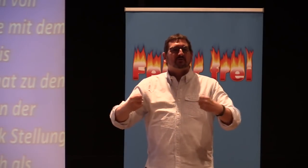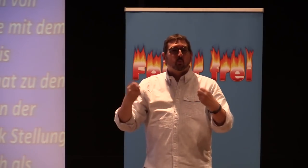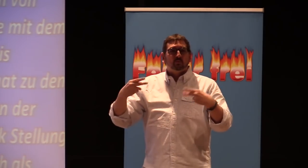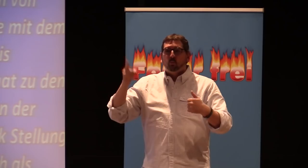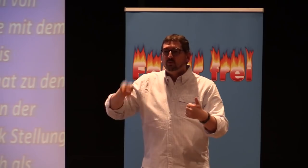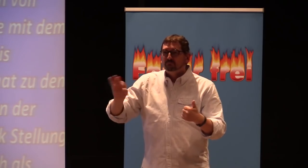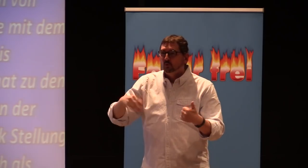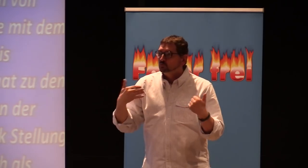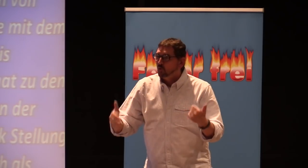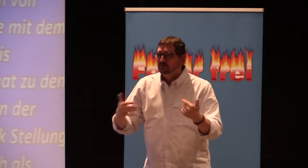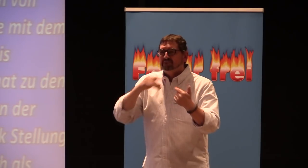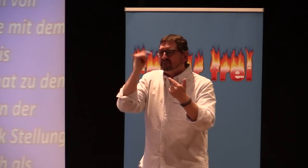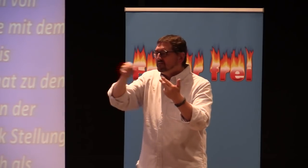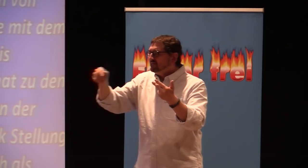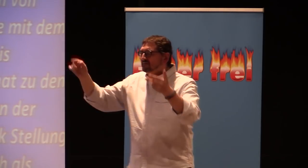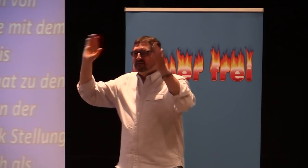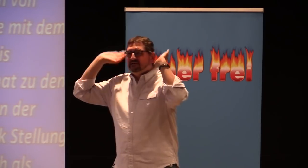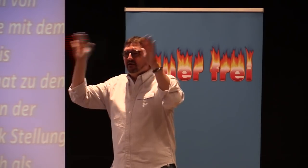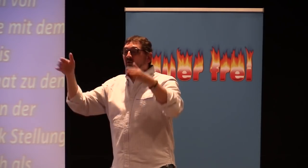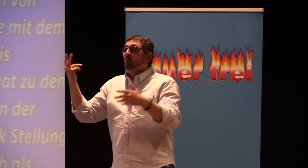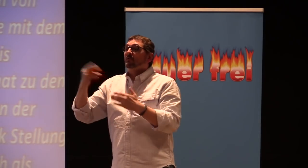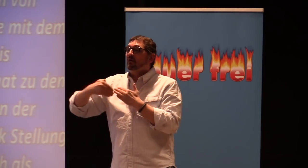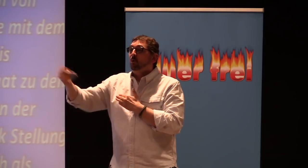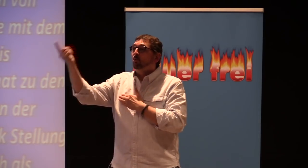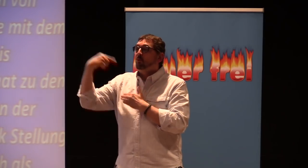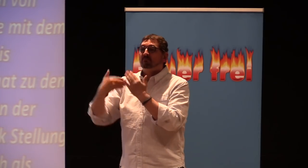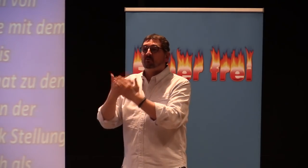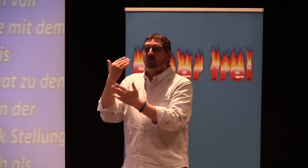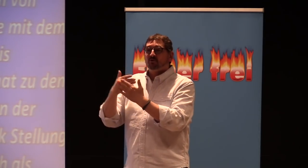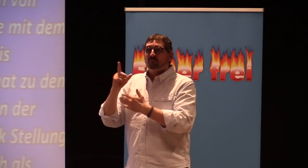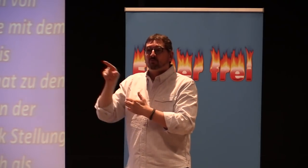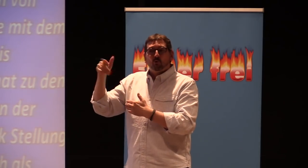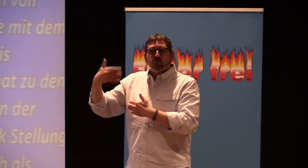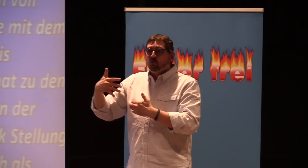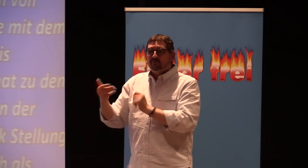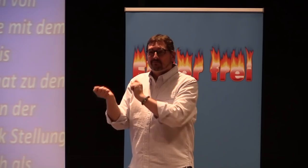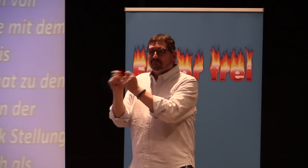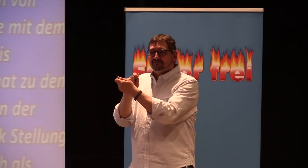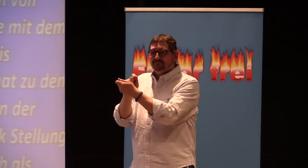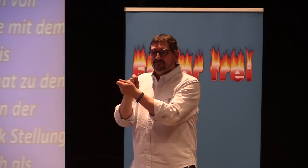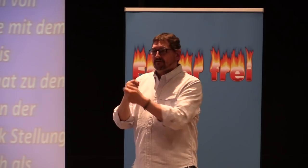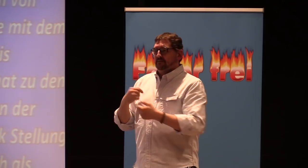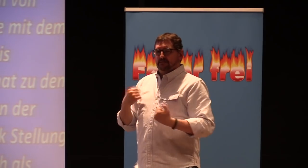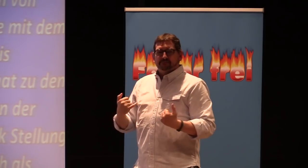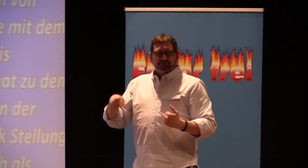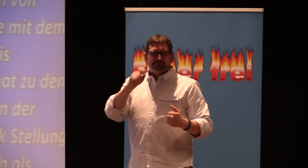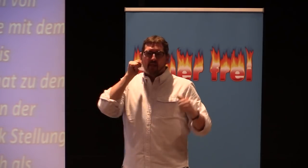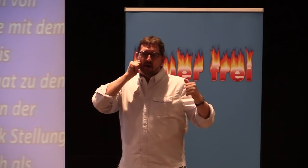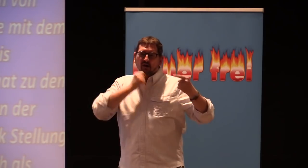haben. Wie vorhin schon angedeutet, die Vereinigung, wir brauchen Untertitel zum Beispiel, kämpfen für